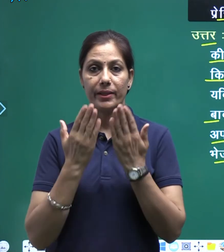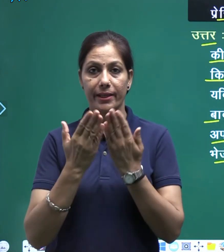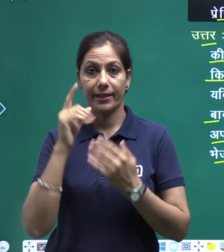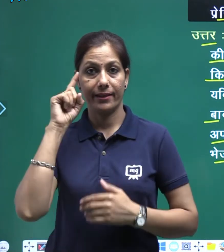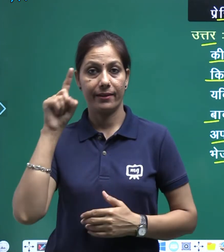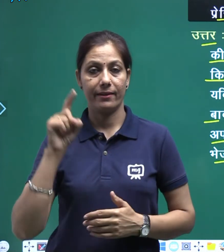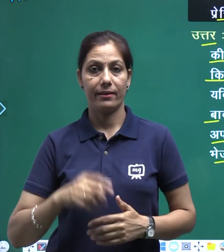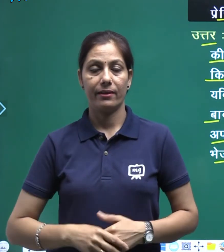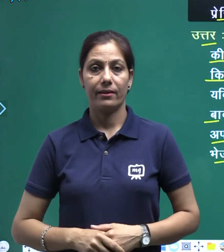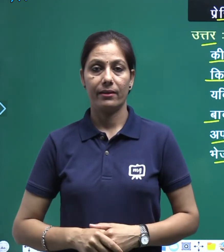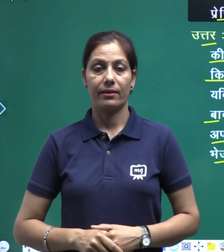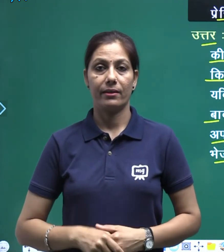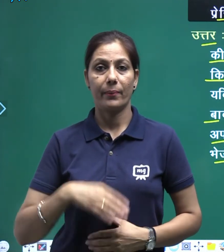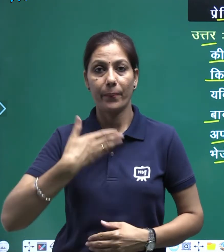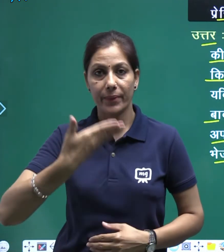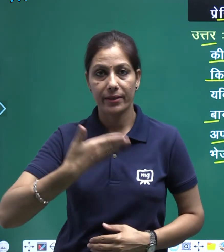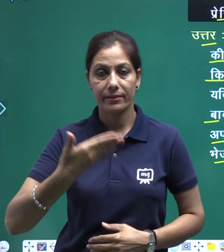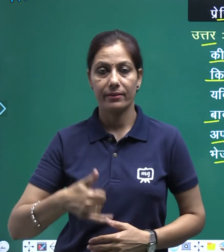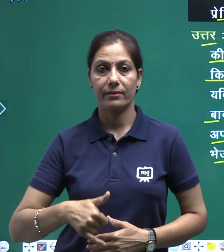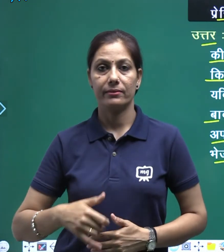लिए प्रेरित किया।